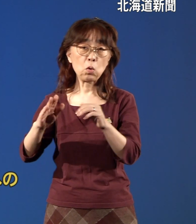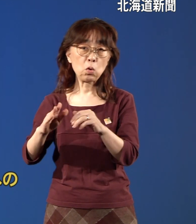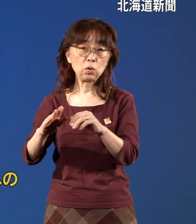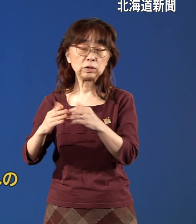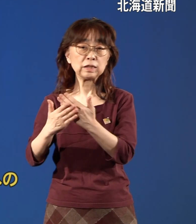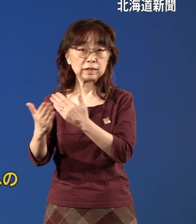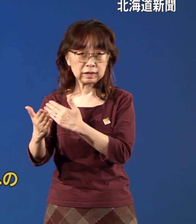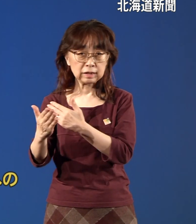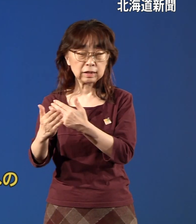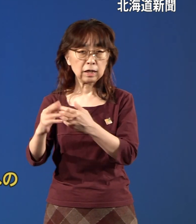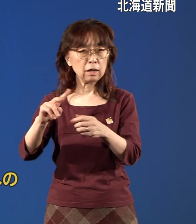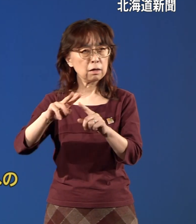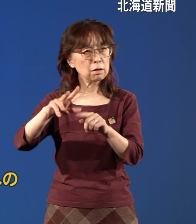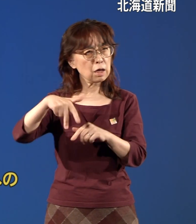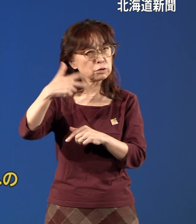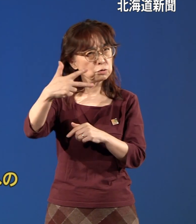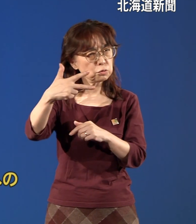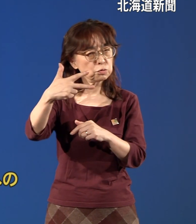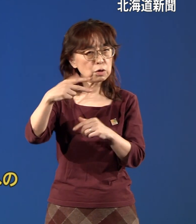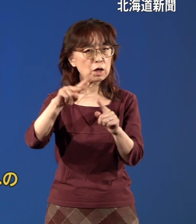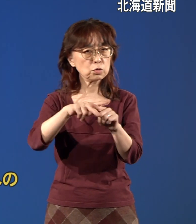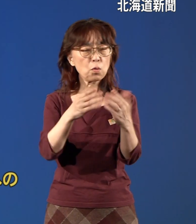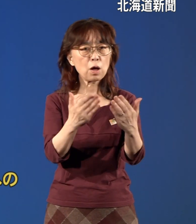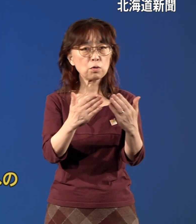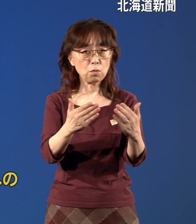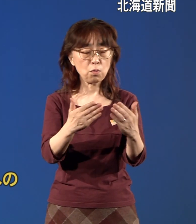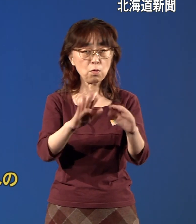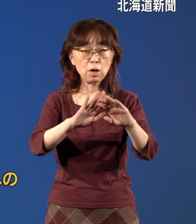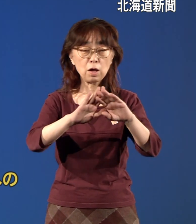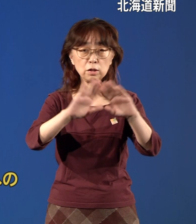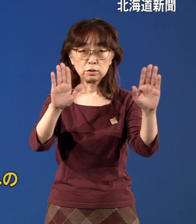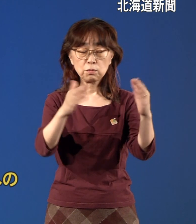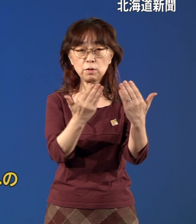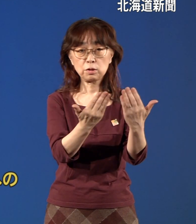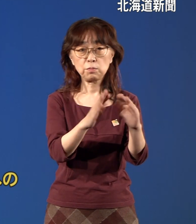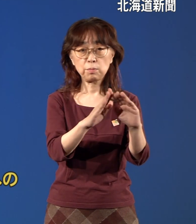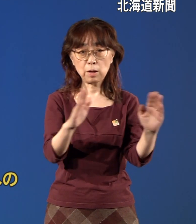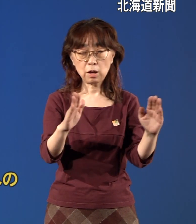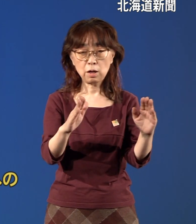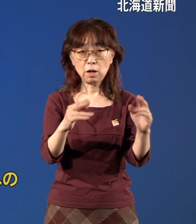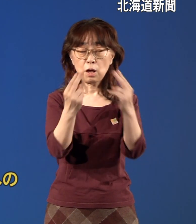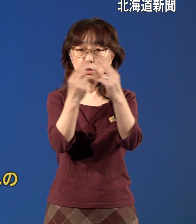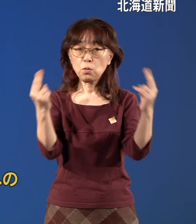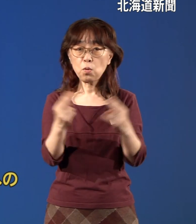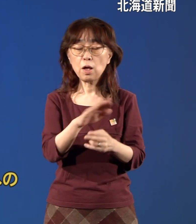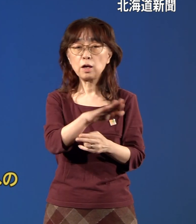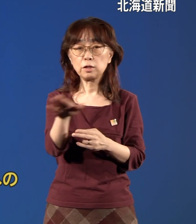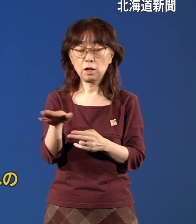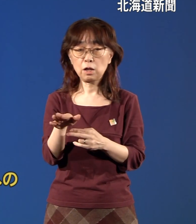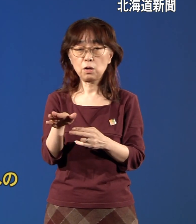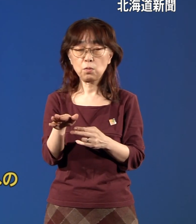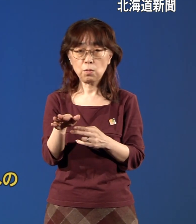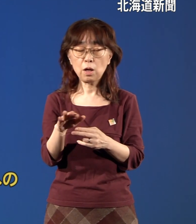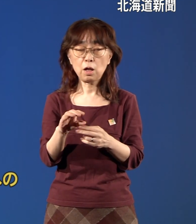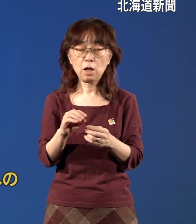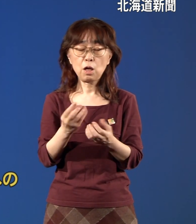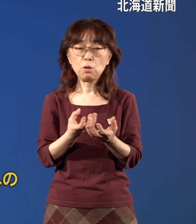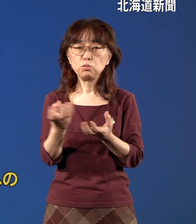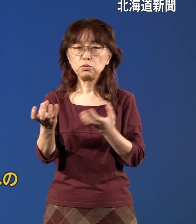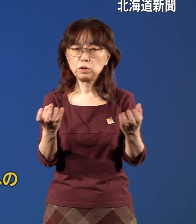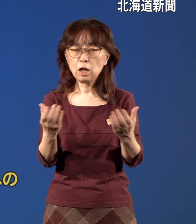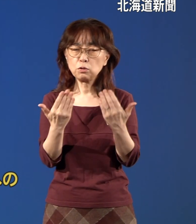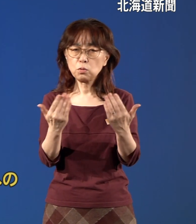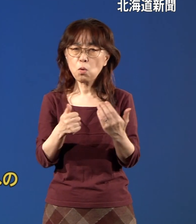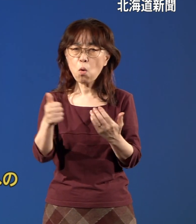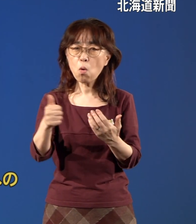業式あると思います。学校道外だと学校のクラスターなども出ているようなんですけども、分散登校など含めてですね、学校での対応につい